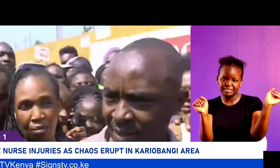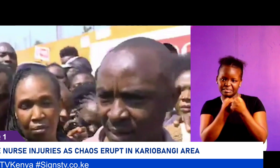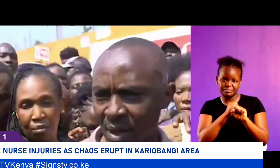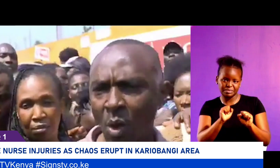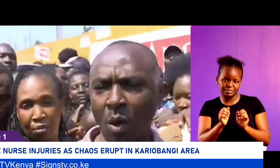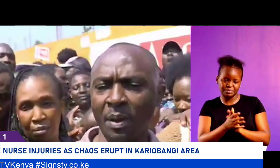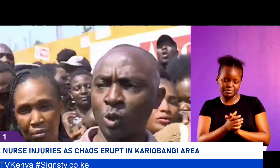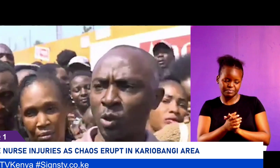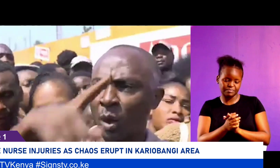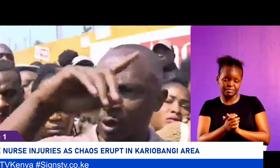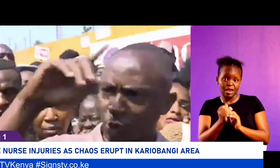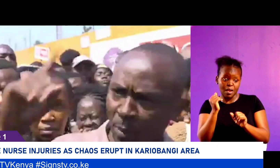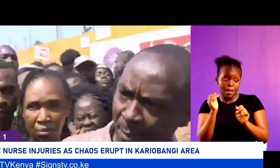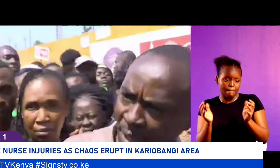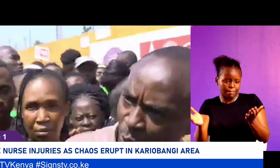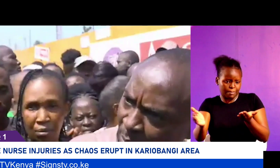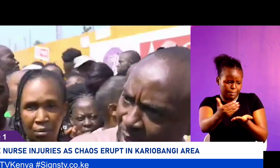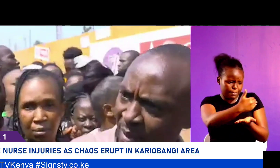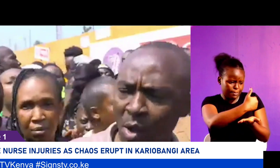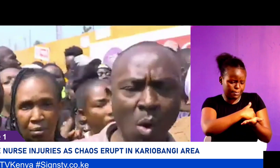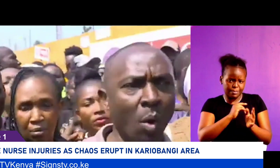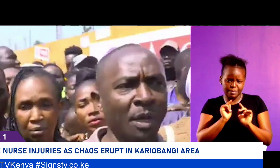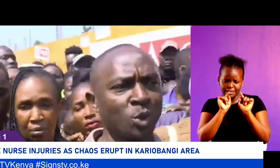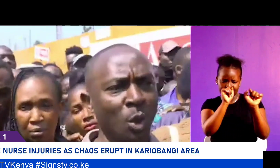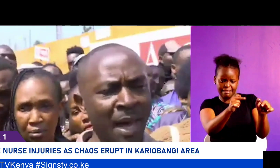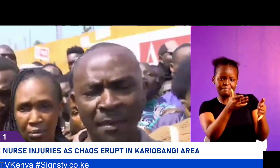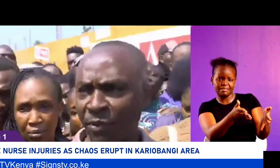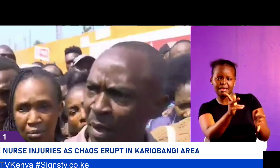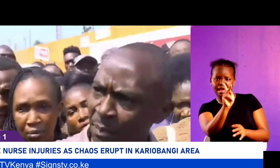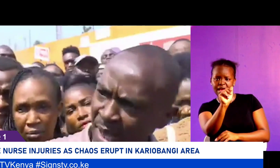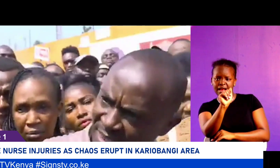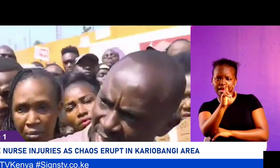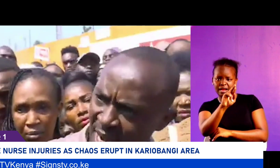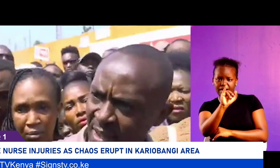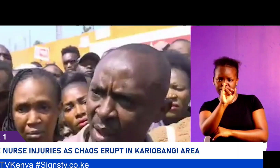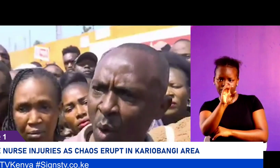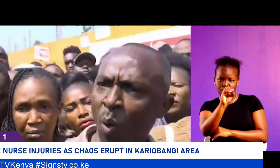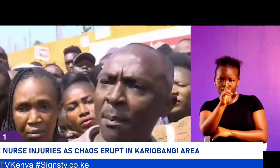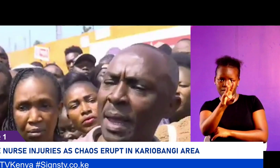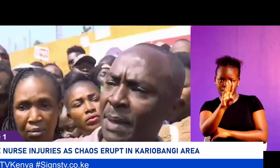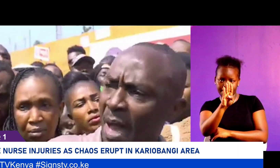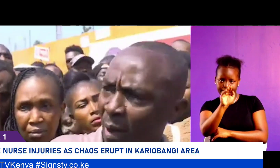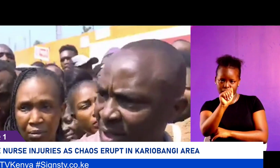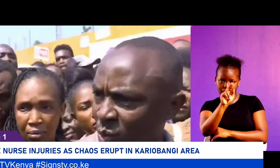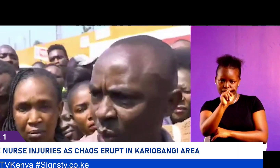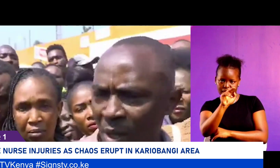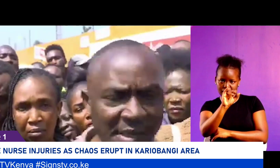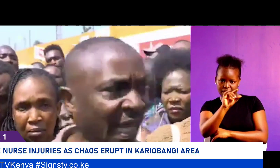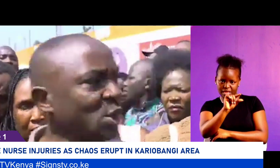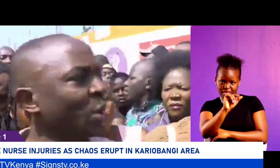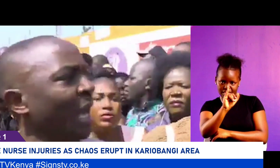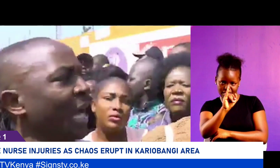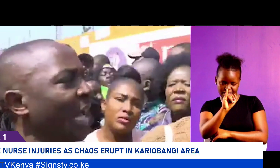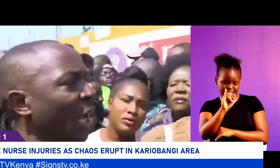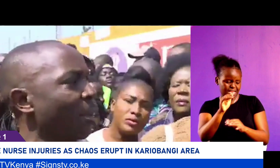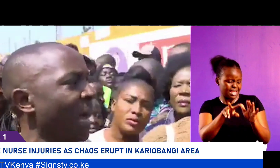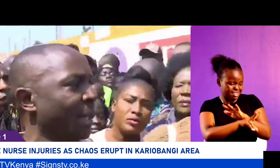Kariobangi. Wametuchomea manyumba, wametuchomea biashara, wameibia watu. Sasa hizi ukiangalia Kariobangi